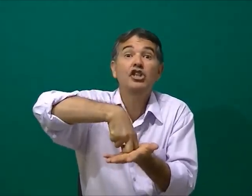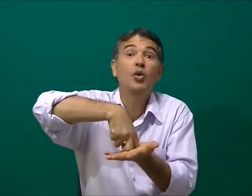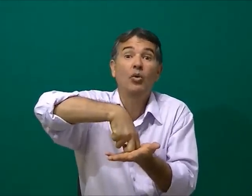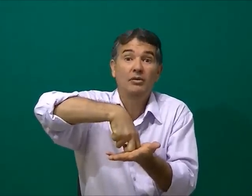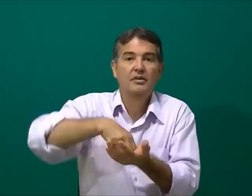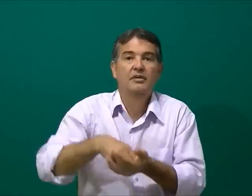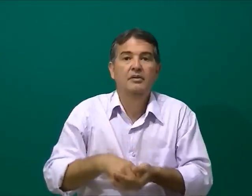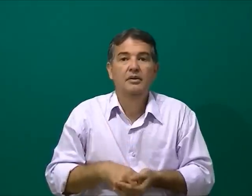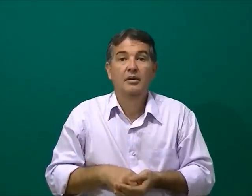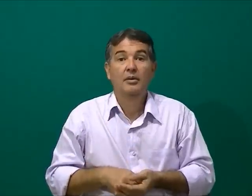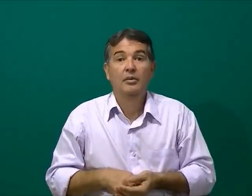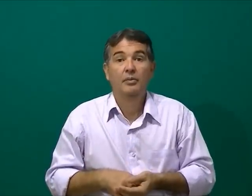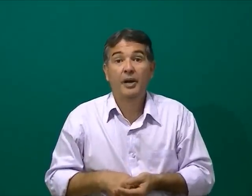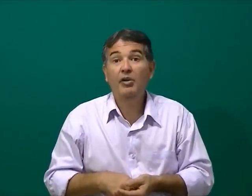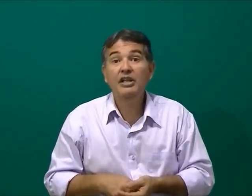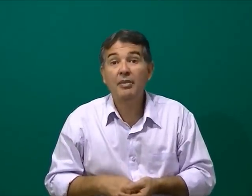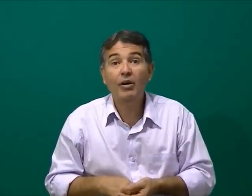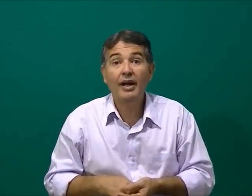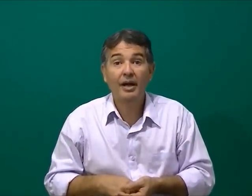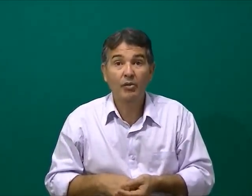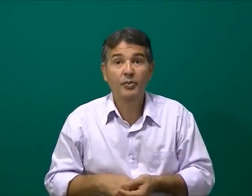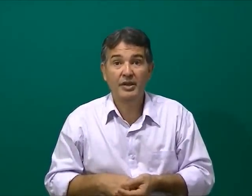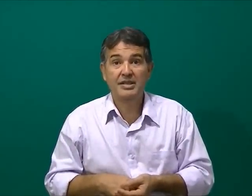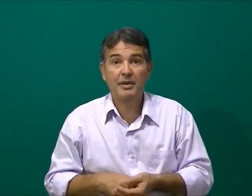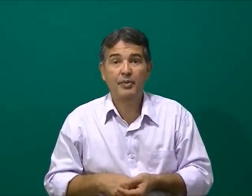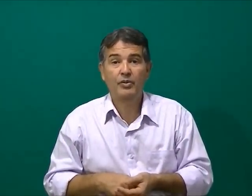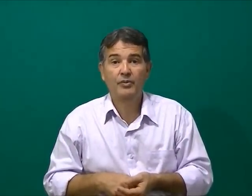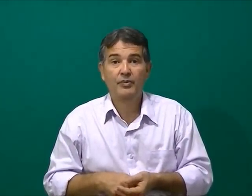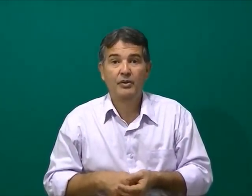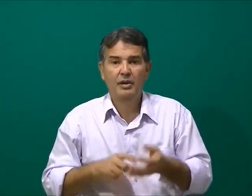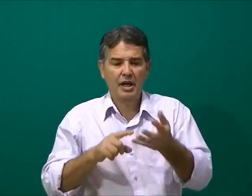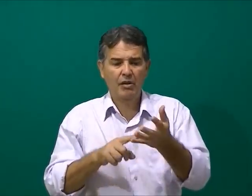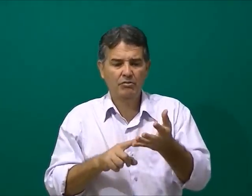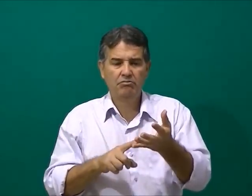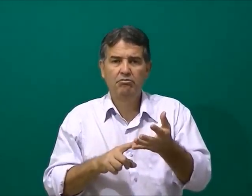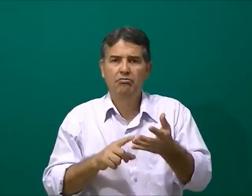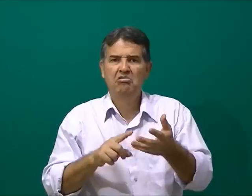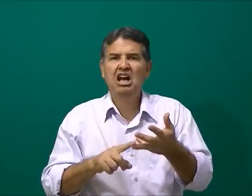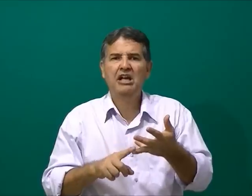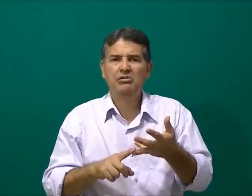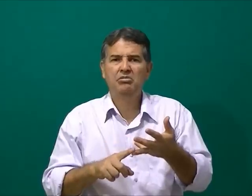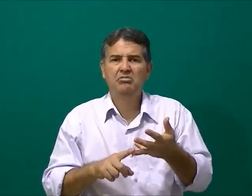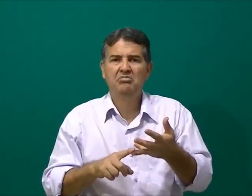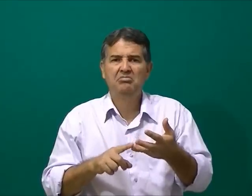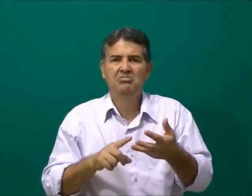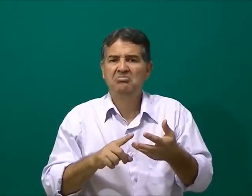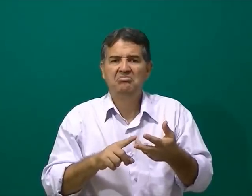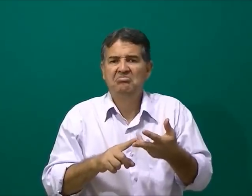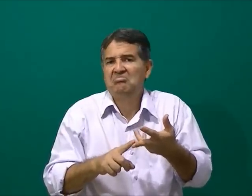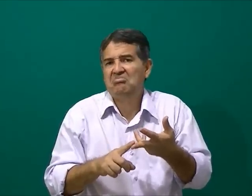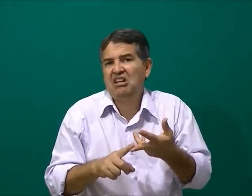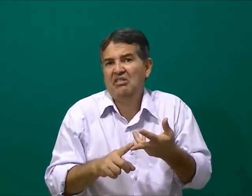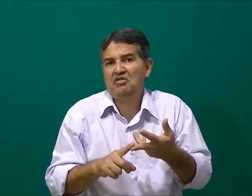castigo. Para o animal leão, por exemplo, leão, gato,